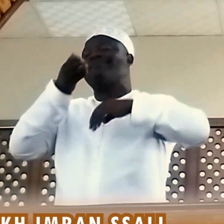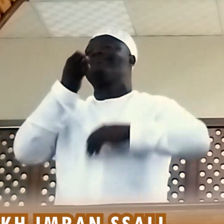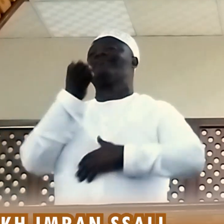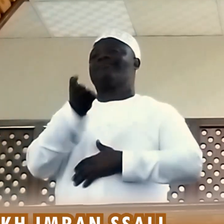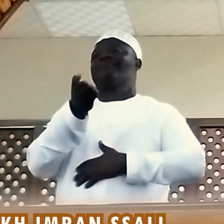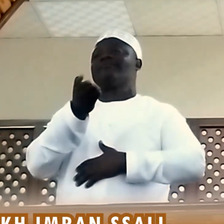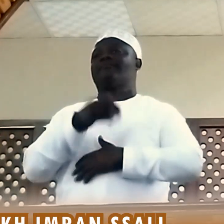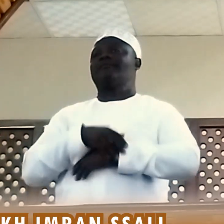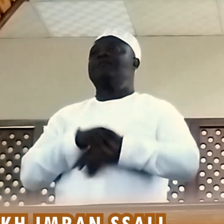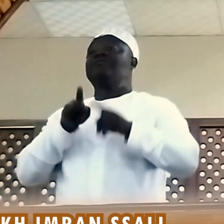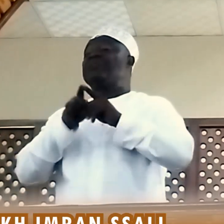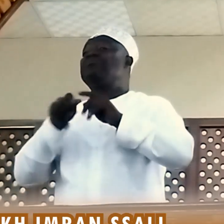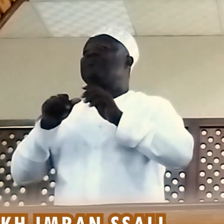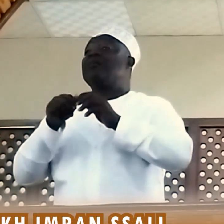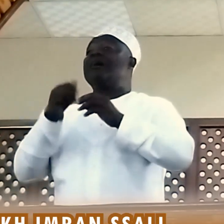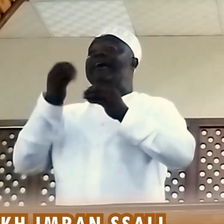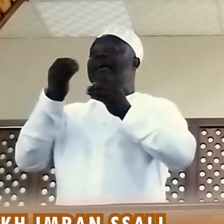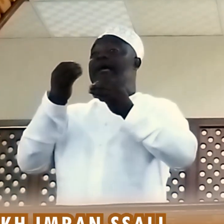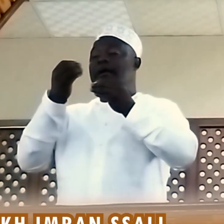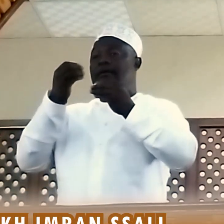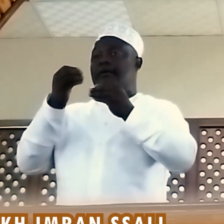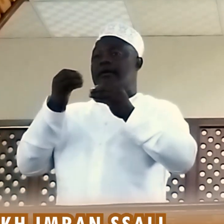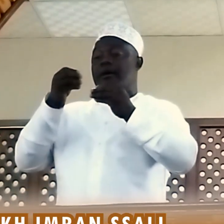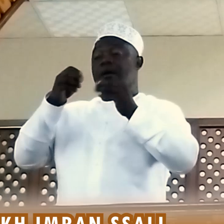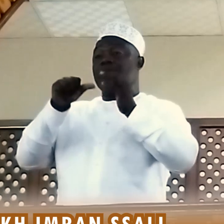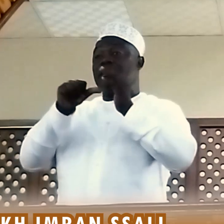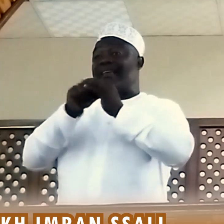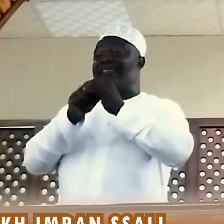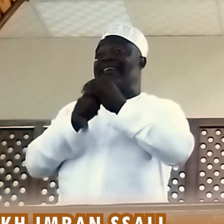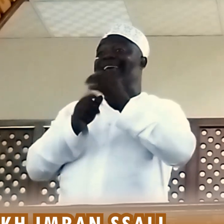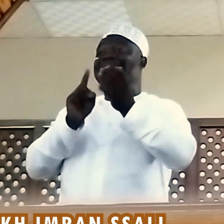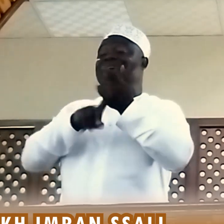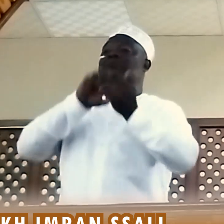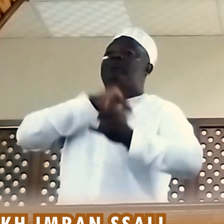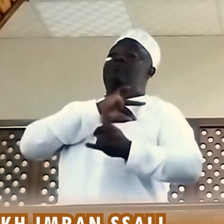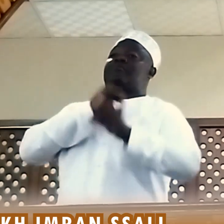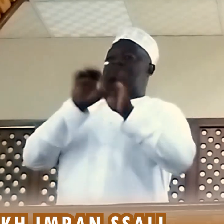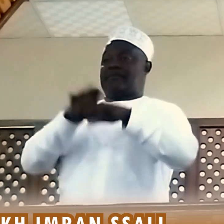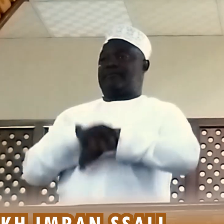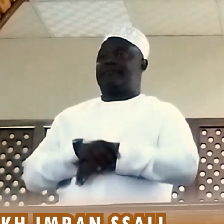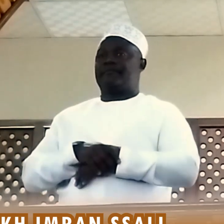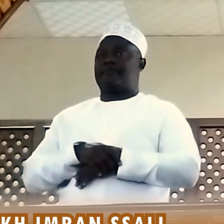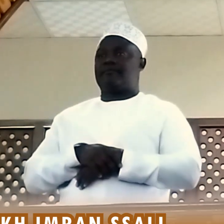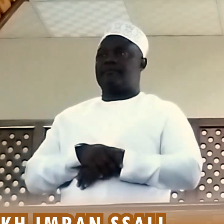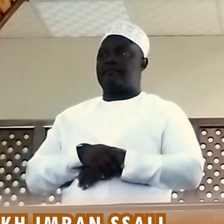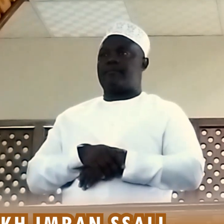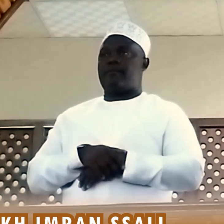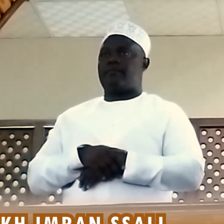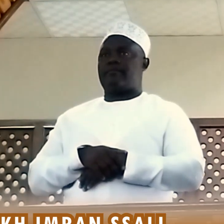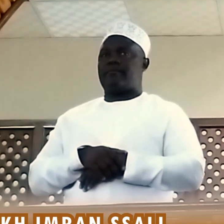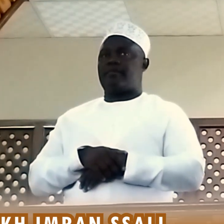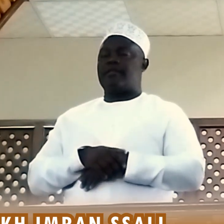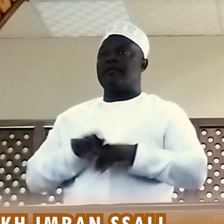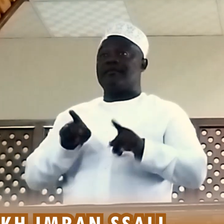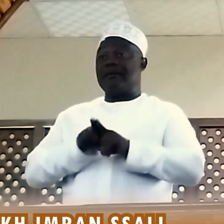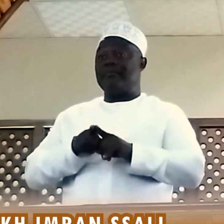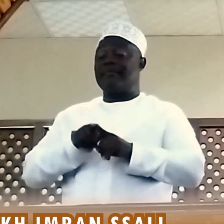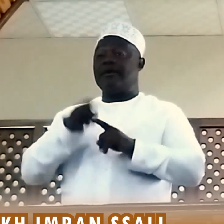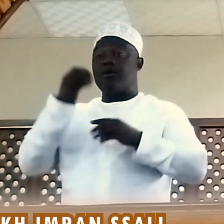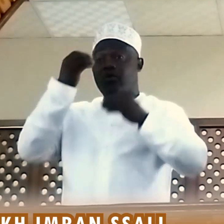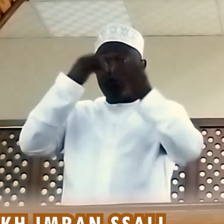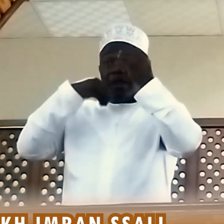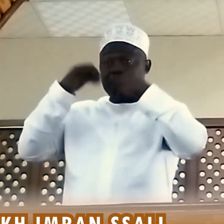muhkat minhu albaraka. Bino bye bimu ku bibi ebiri mu nguzi. Enguzi teyinza omuntu